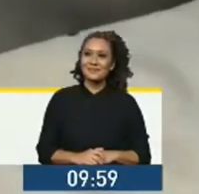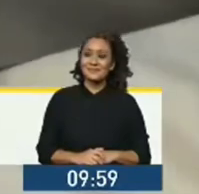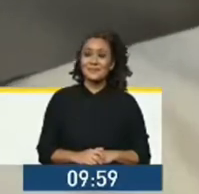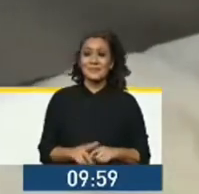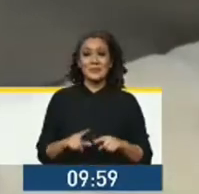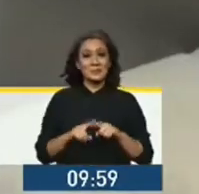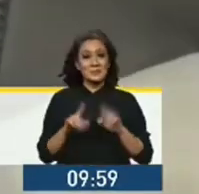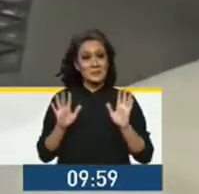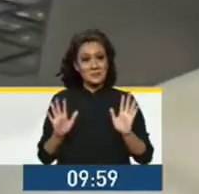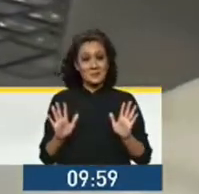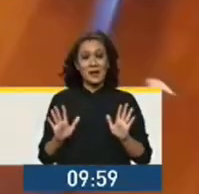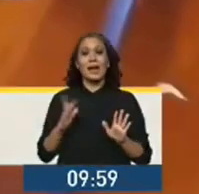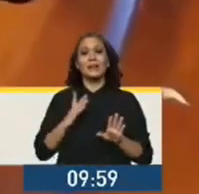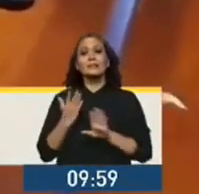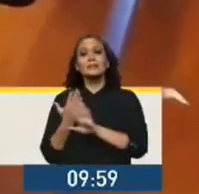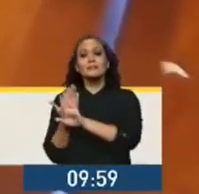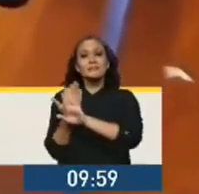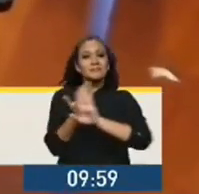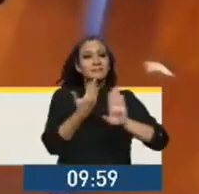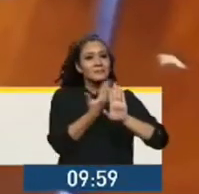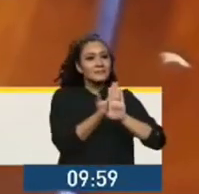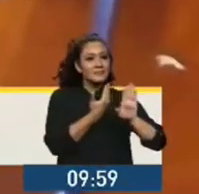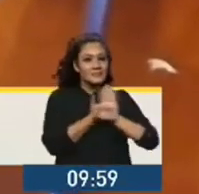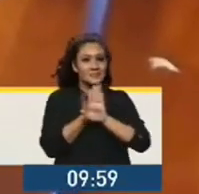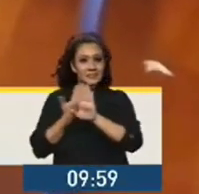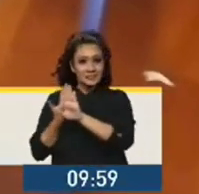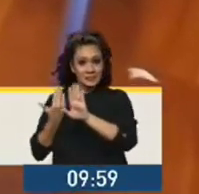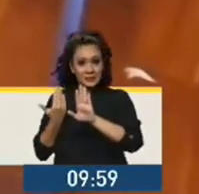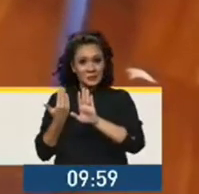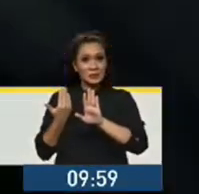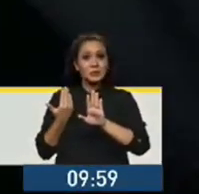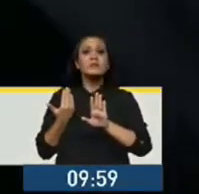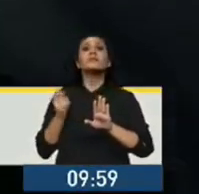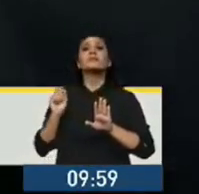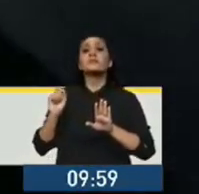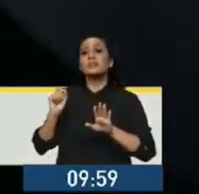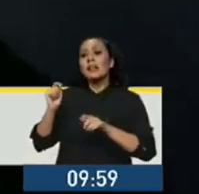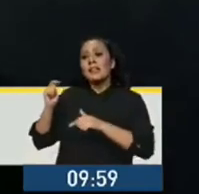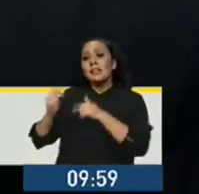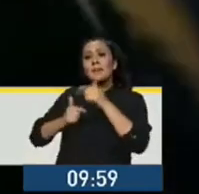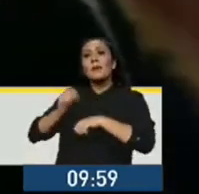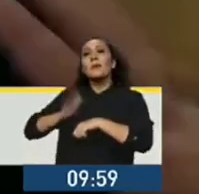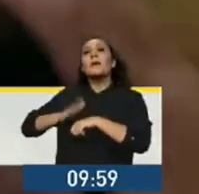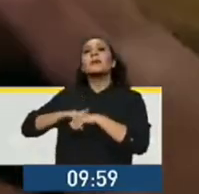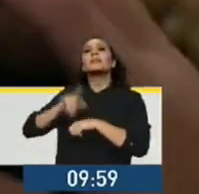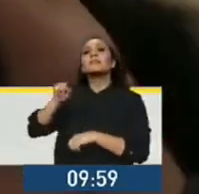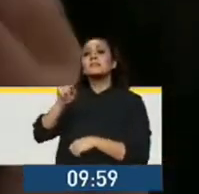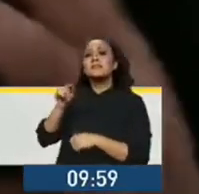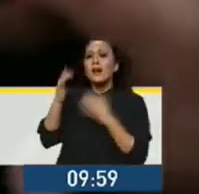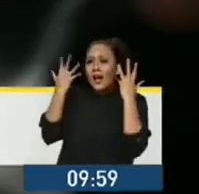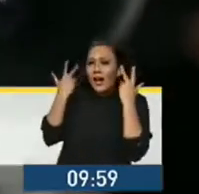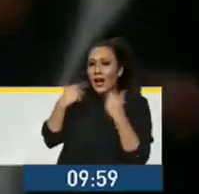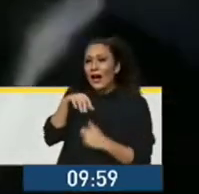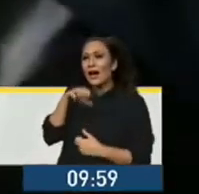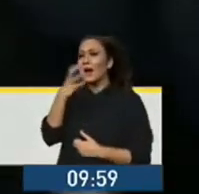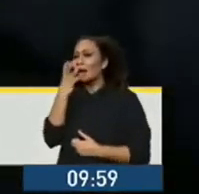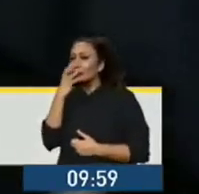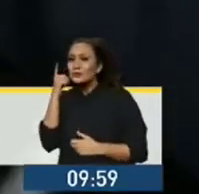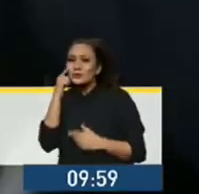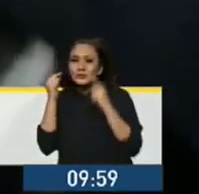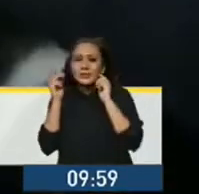Mas durante o isolamento, ninguém está trabalhando mais do que os pets. Estão em quase todas as